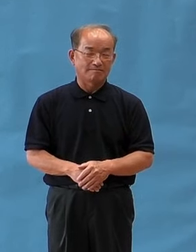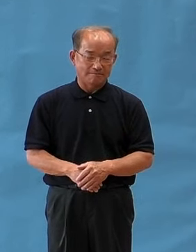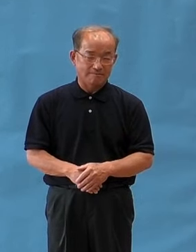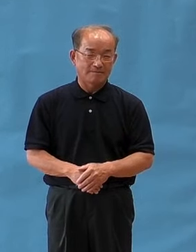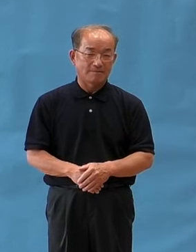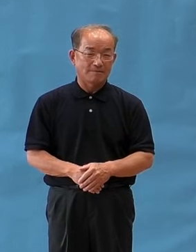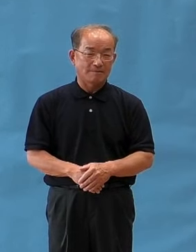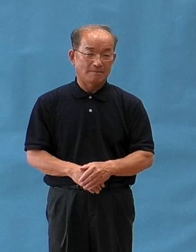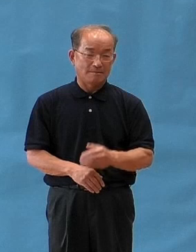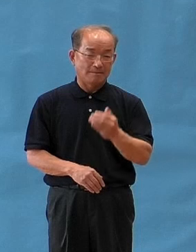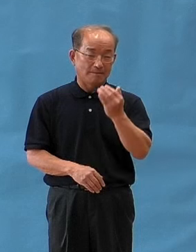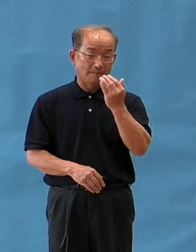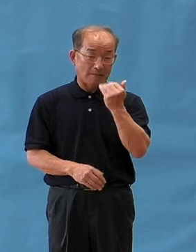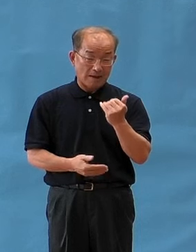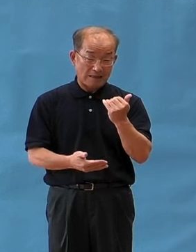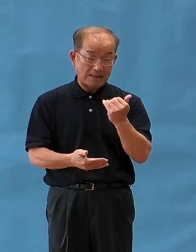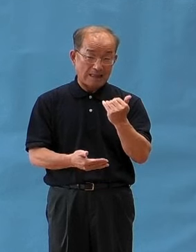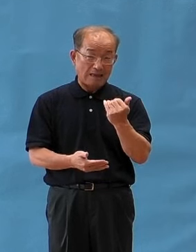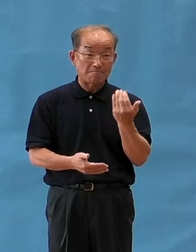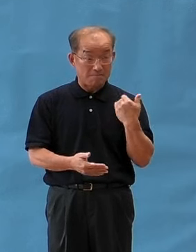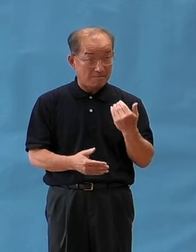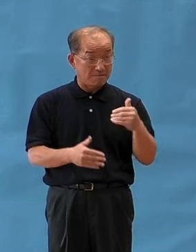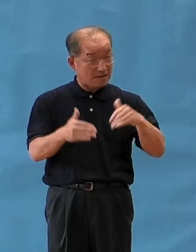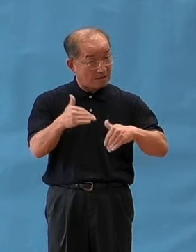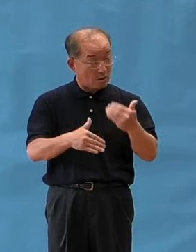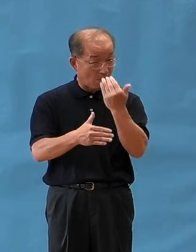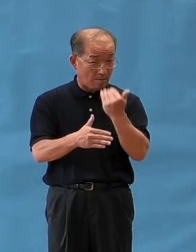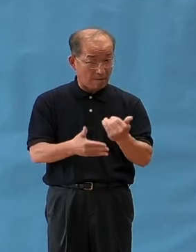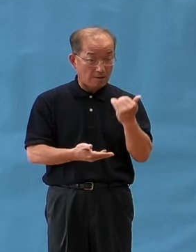負けたことから学ばないと勝てない